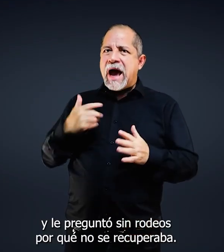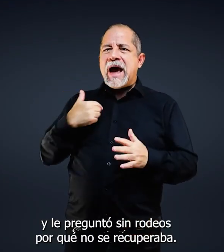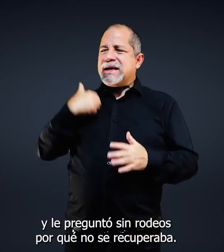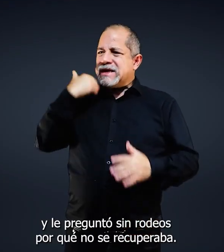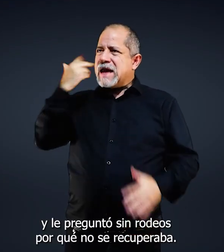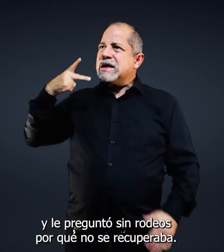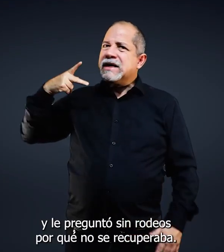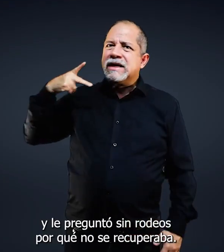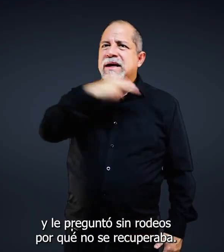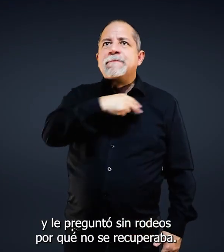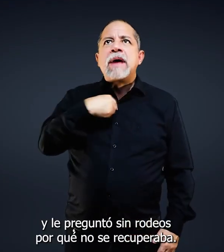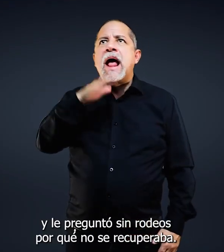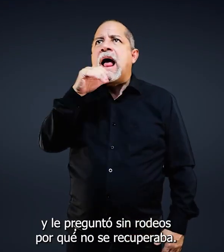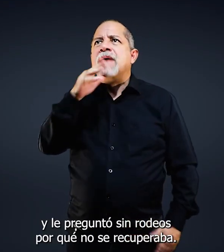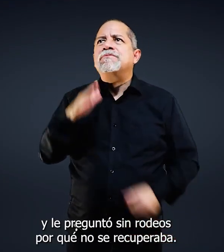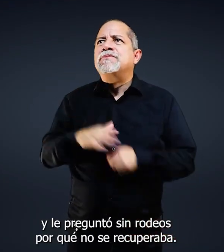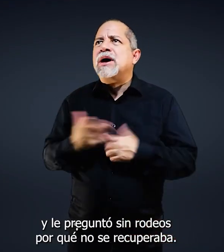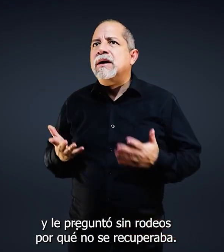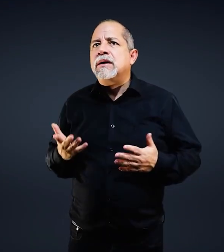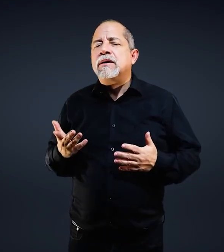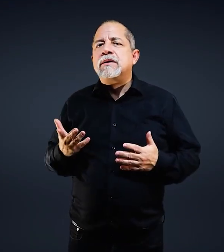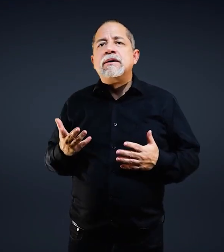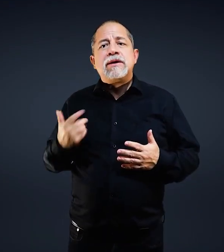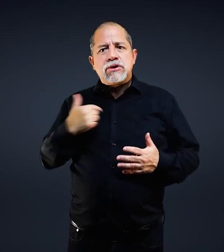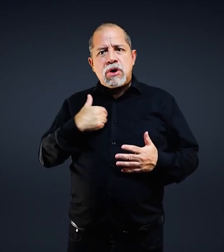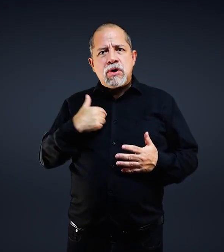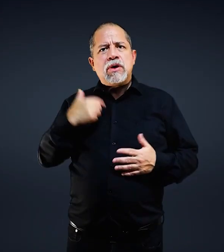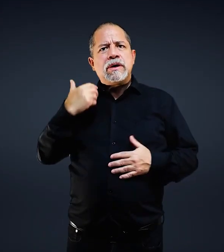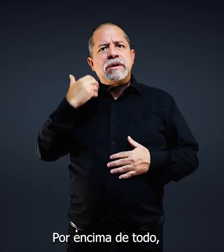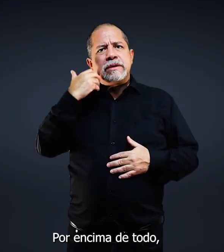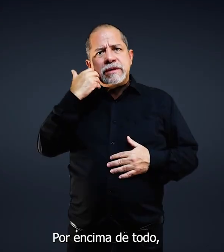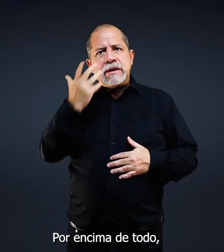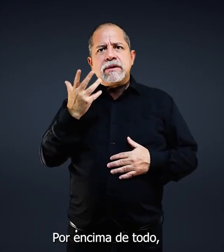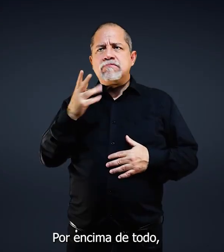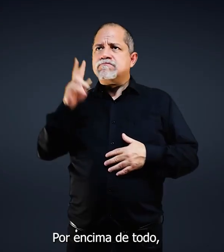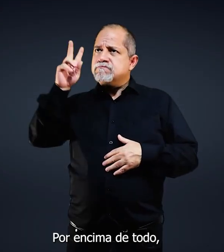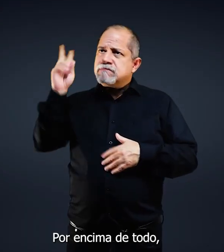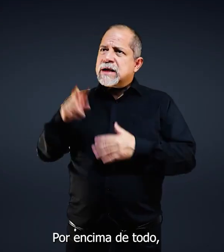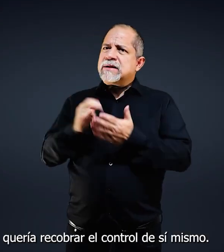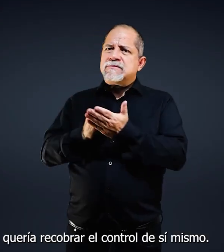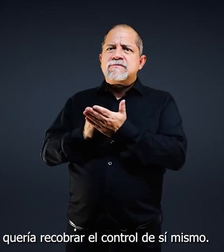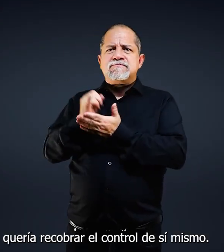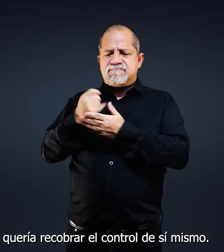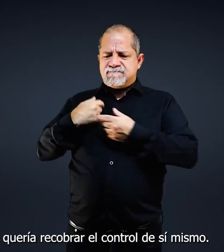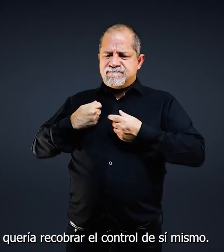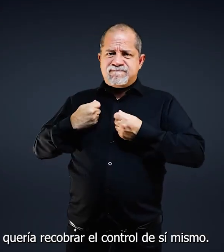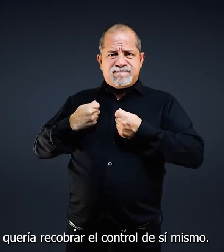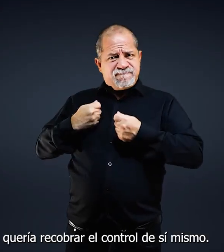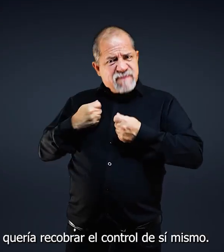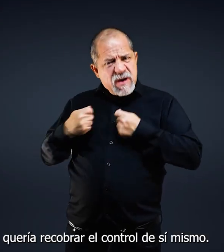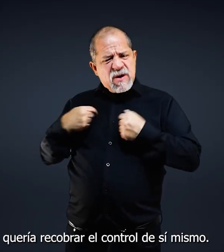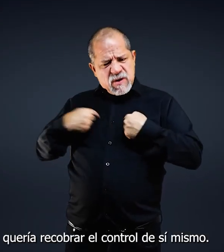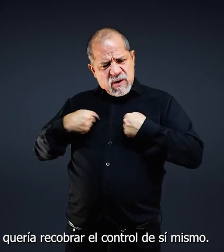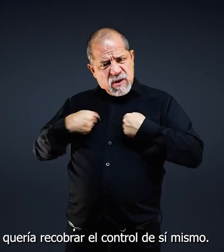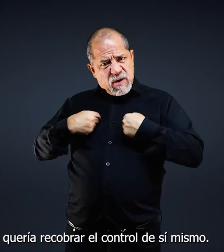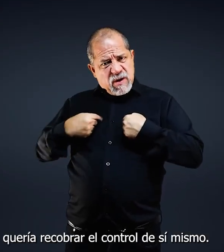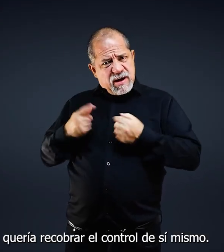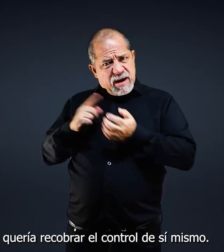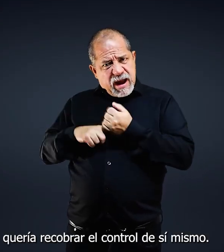rodeos por qué no se recuperaba. Por encima de todo, quería recobrar el control de sí mismo.